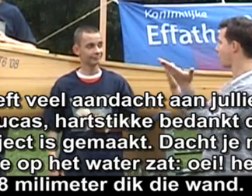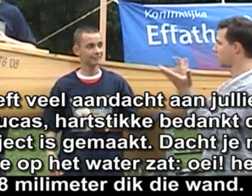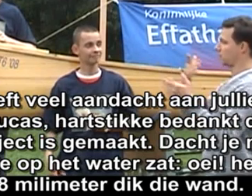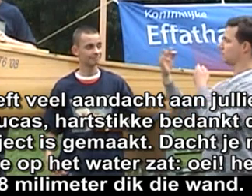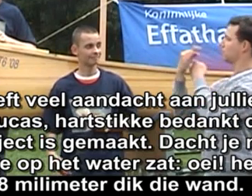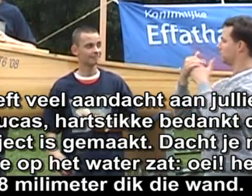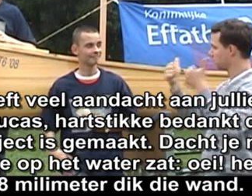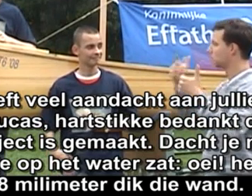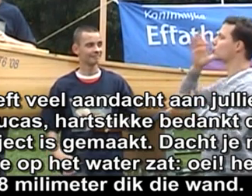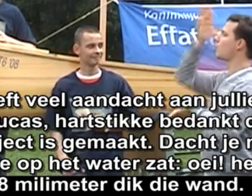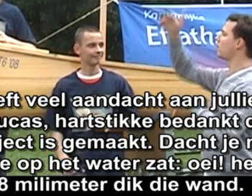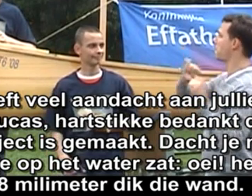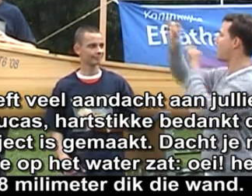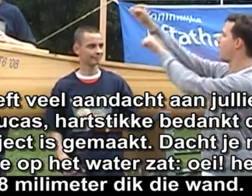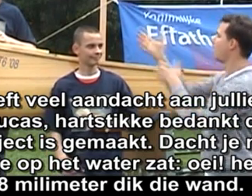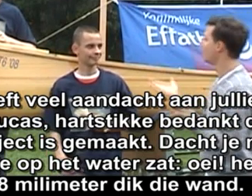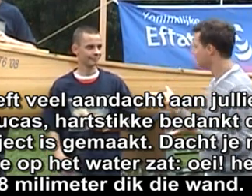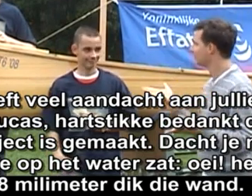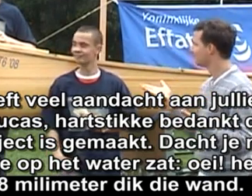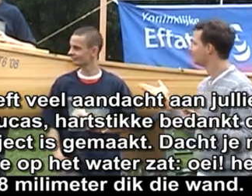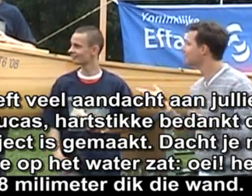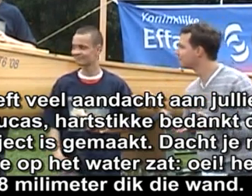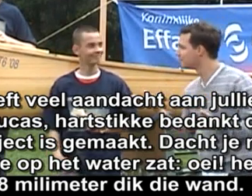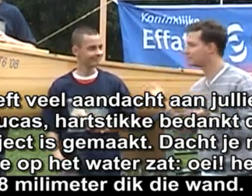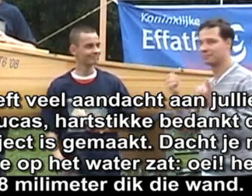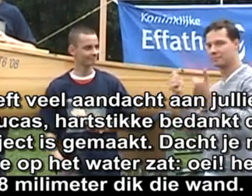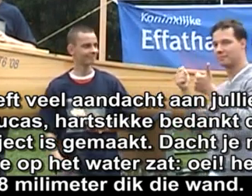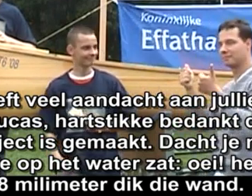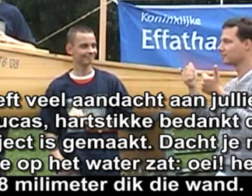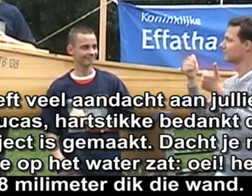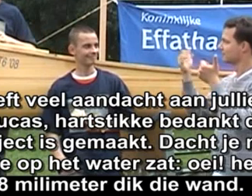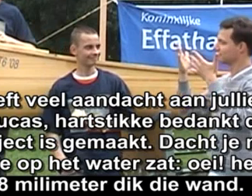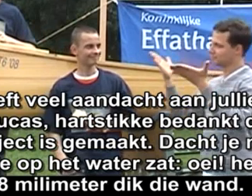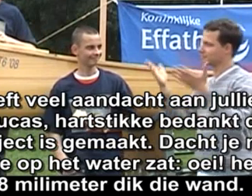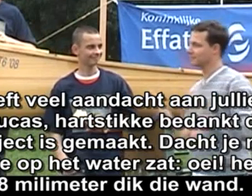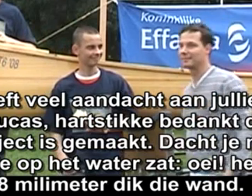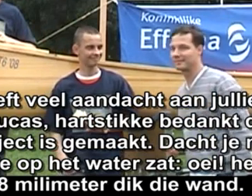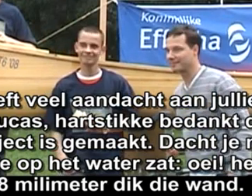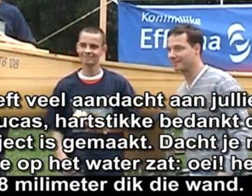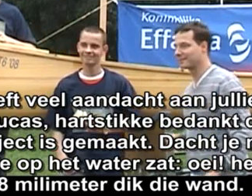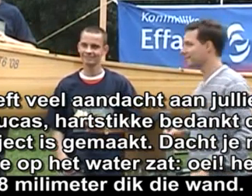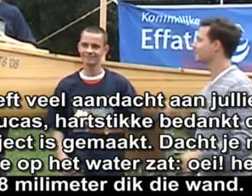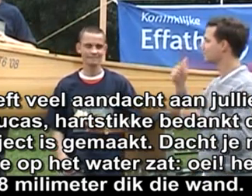Nou, veel aandacht voor van Lucas voor jullie en hartstikke bedankt eigenlijk aan Lucas dat jullie